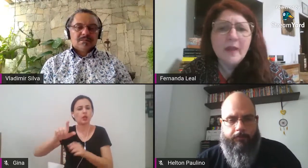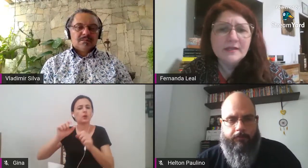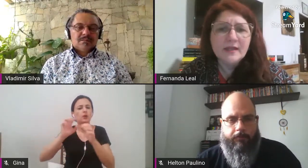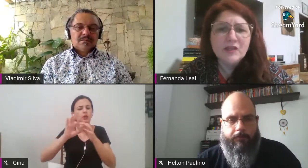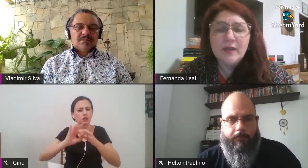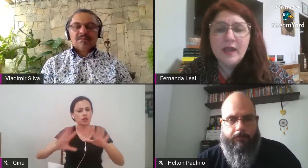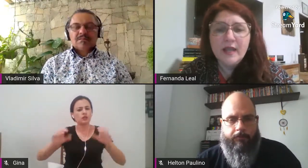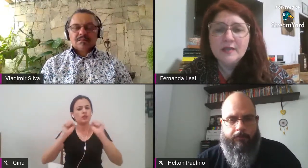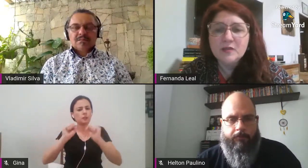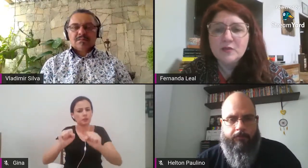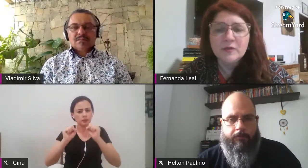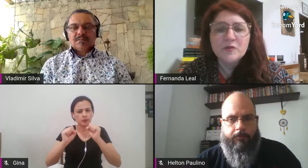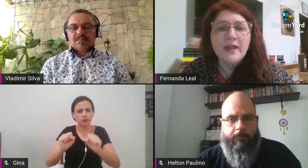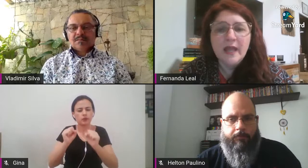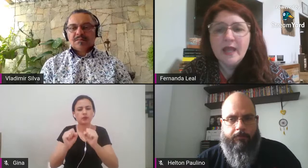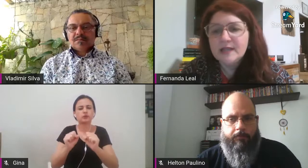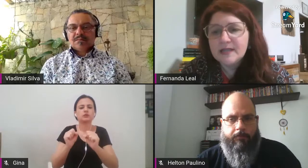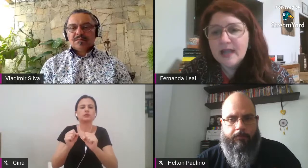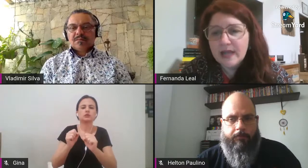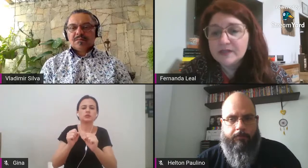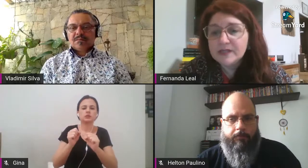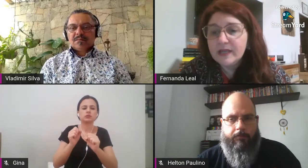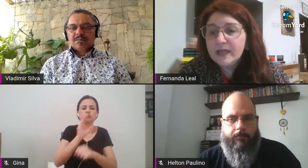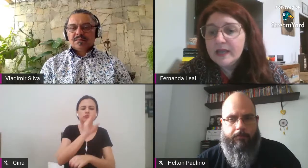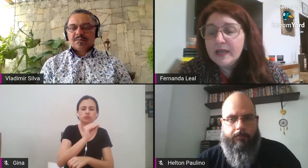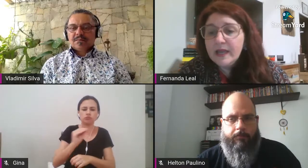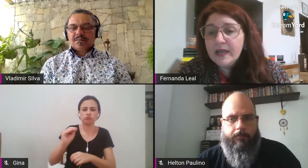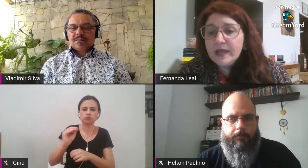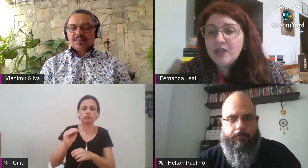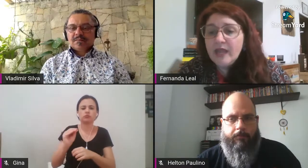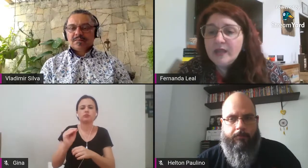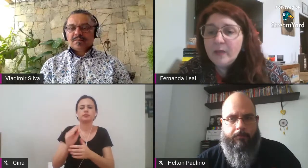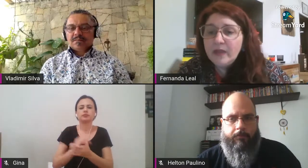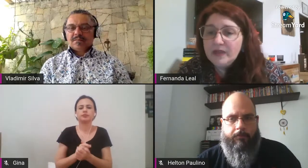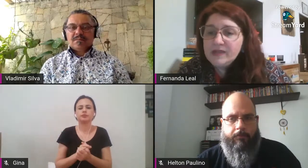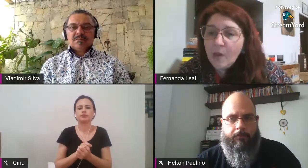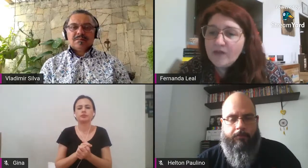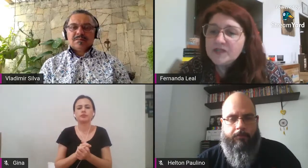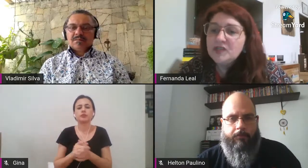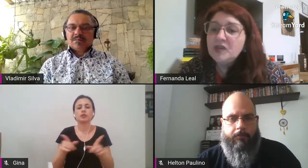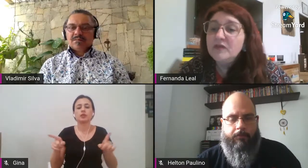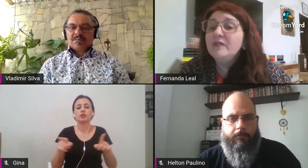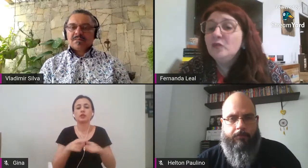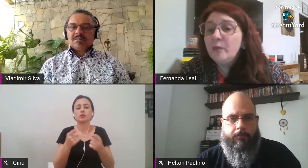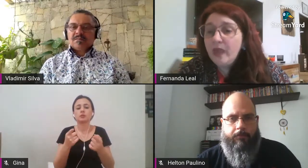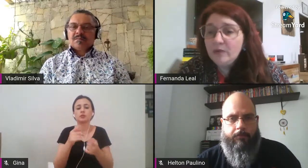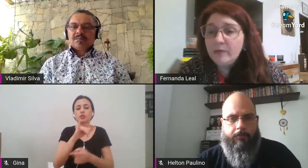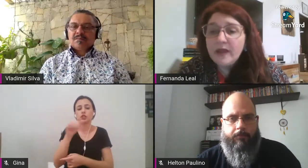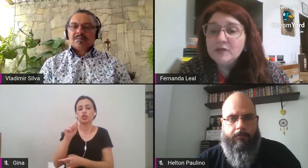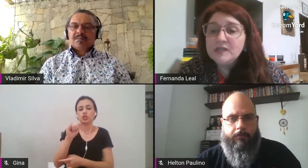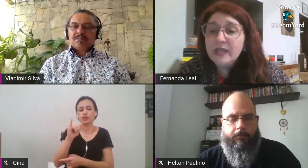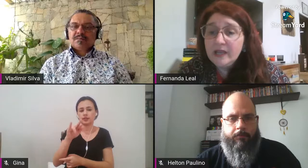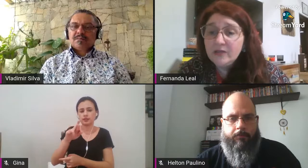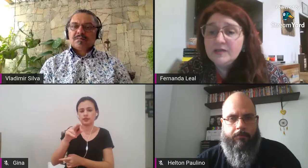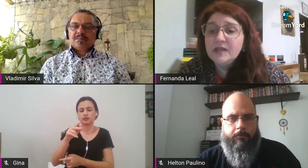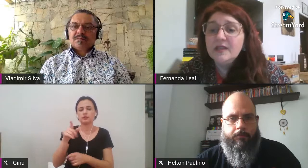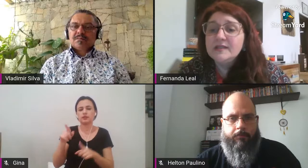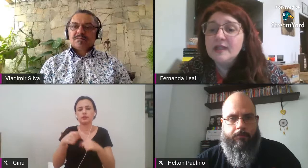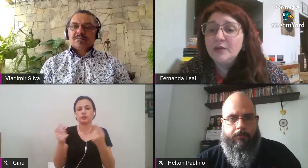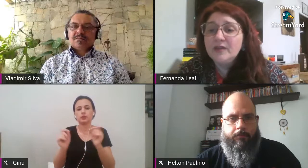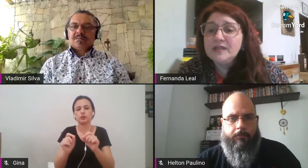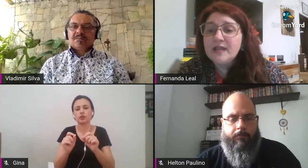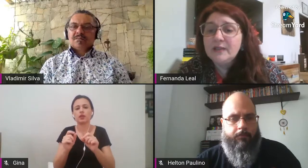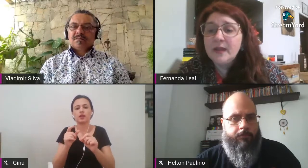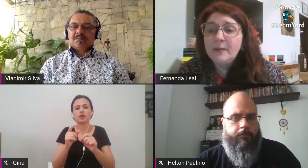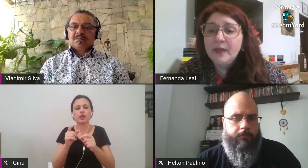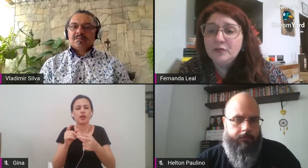os debates que a gente realiza, os painéis, as lives, né? Jair também diz que a UFCG vive no meio de bairros negros e trazer